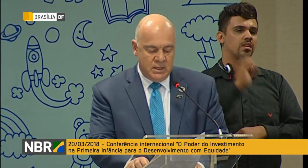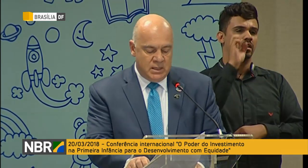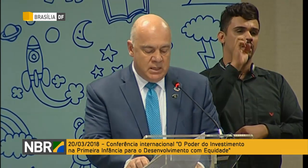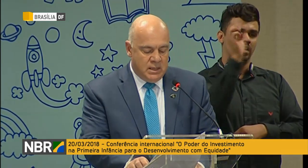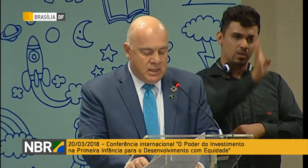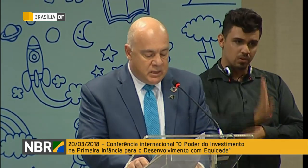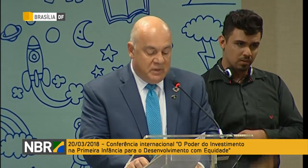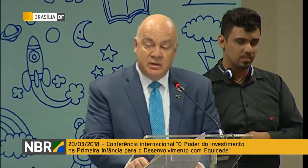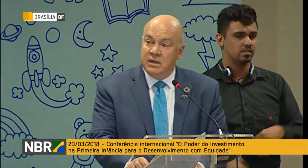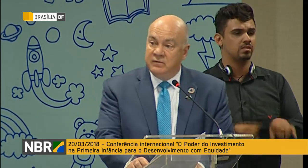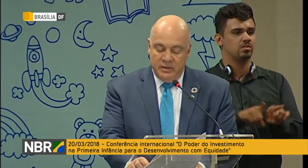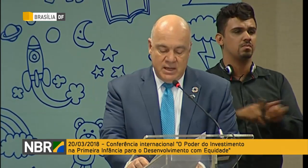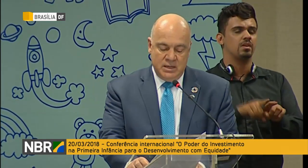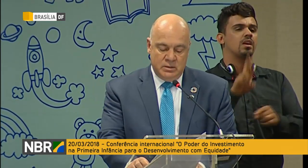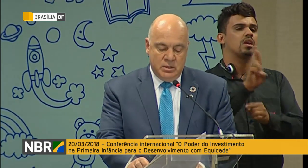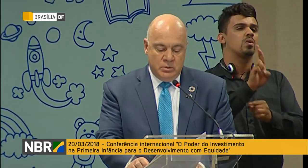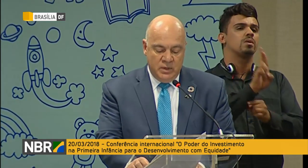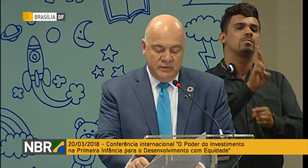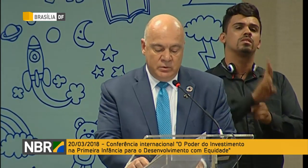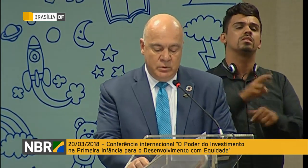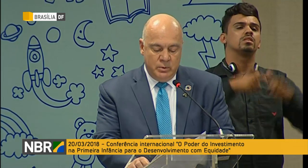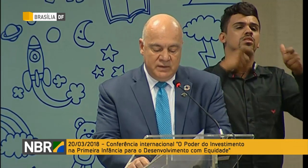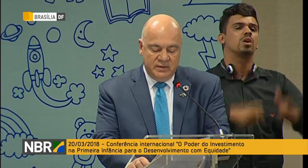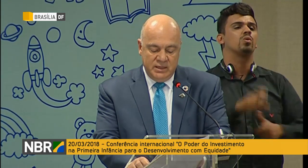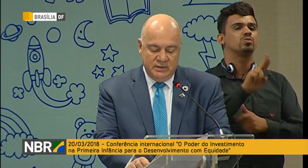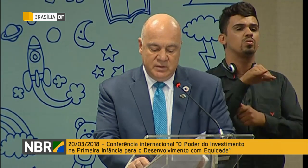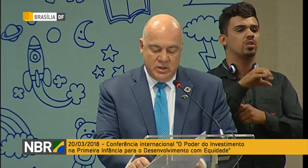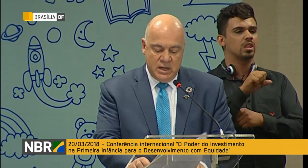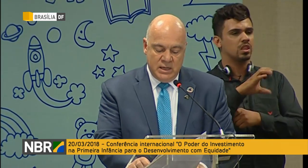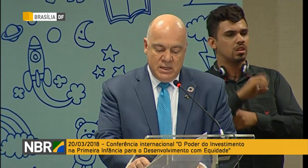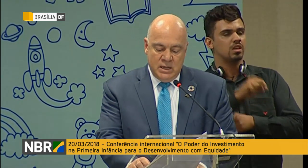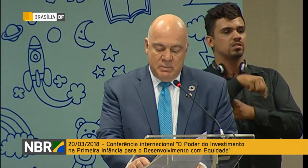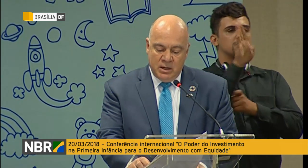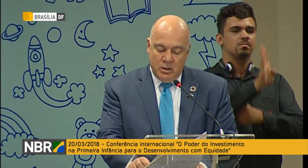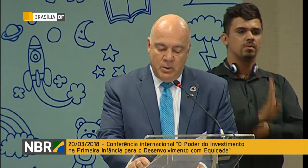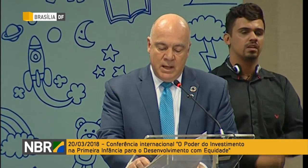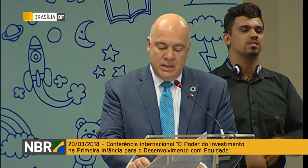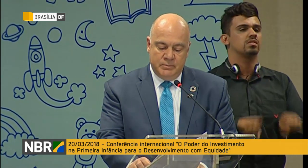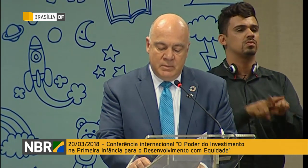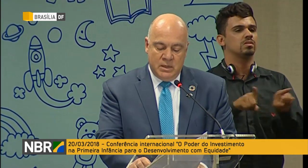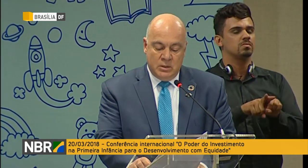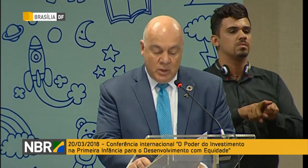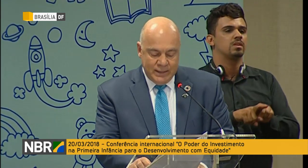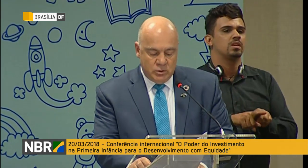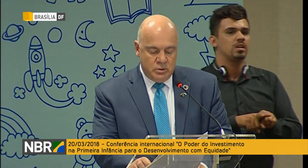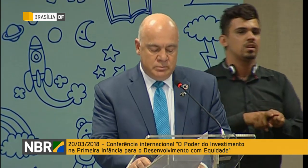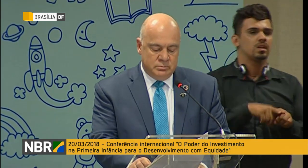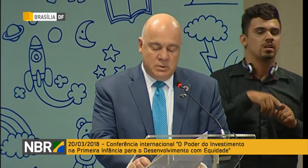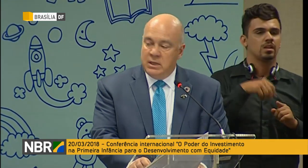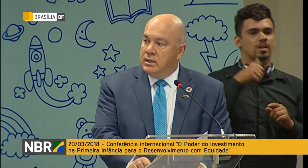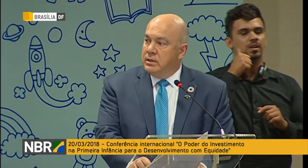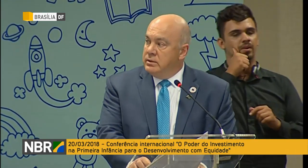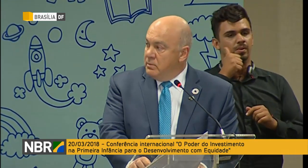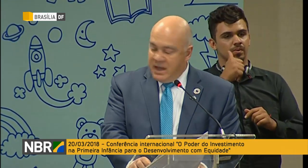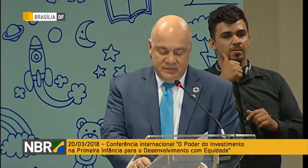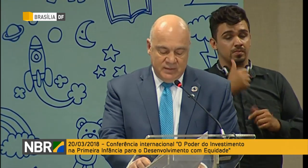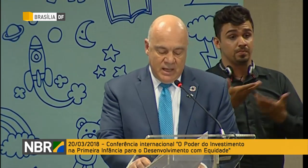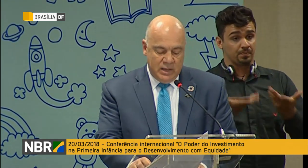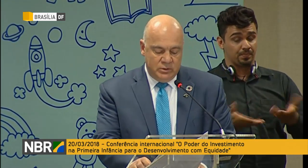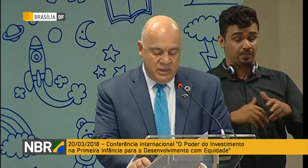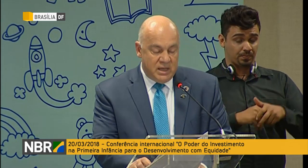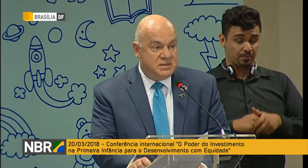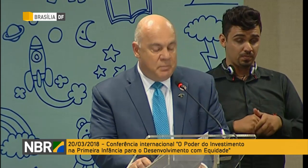Sabone. Representante da UNESCO no Brasil, senhora Marlova Noleto.